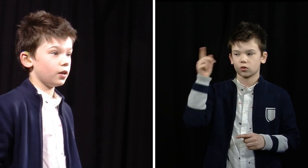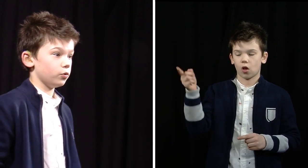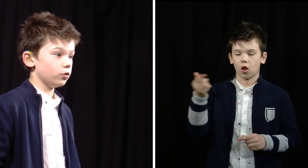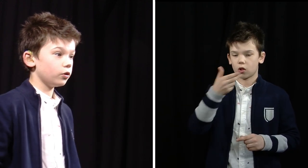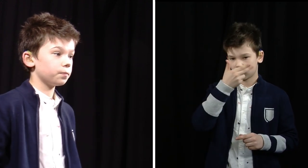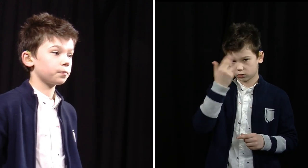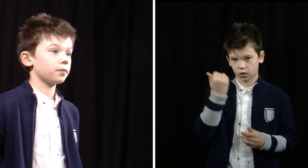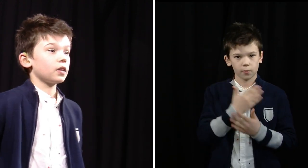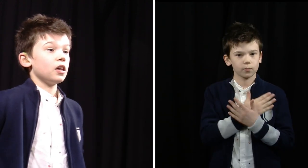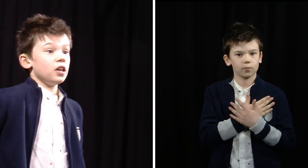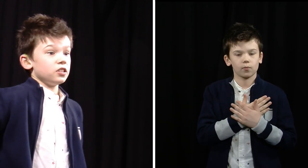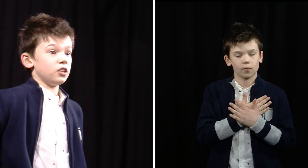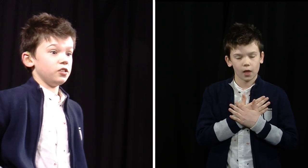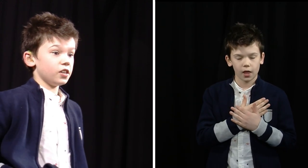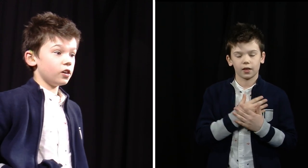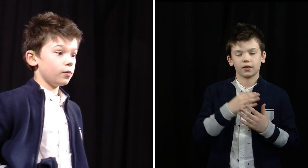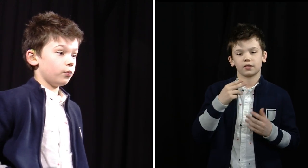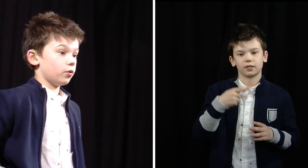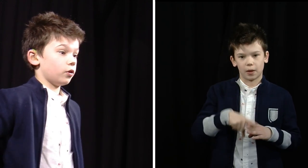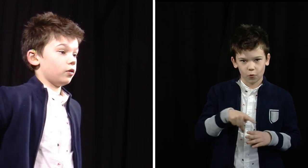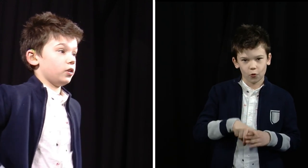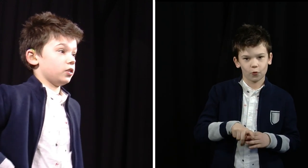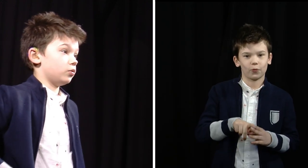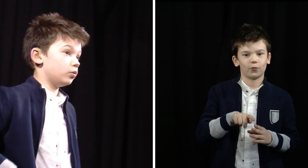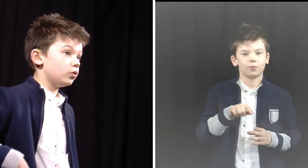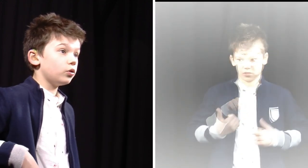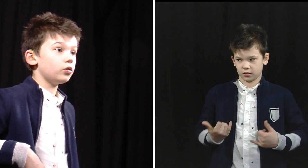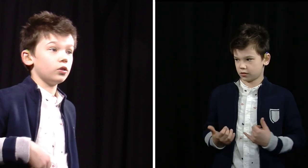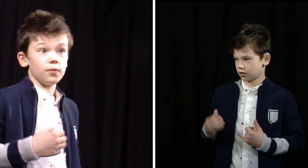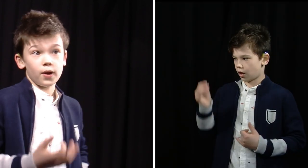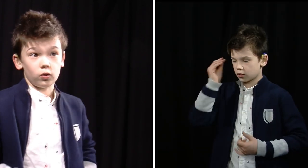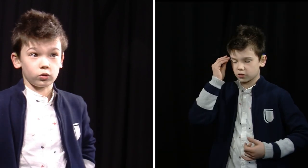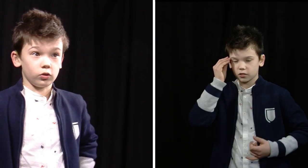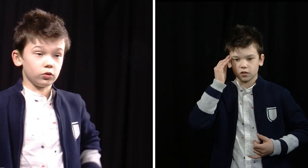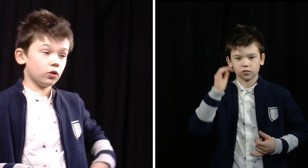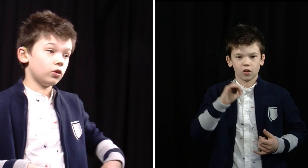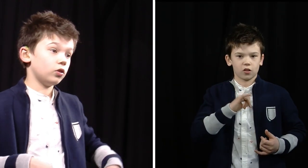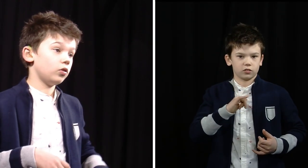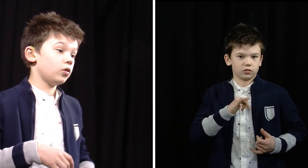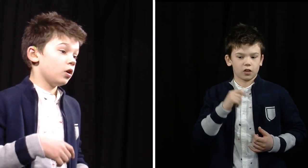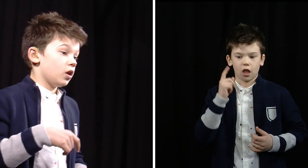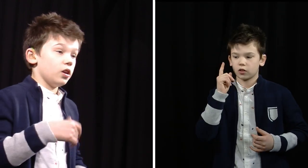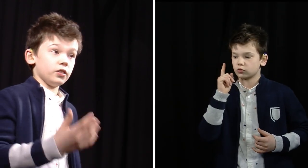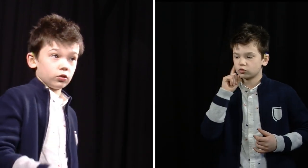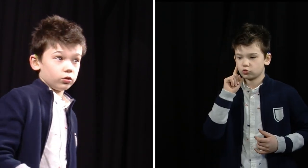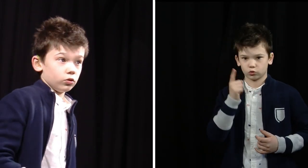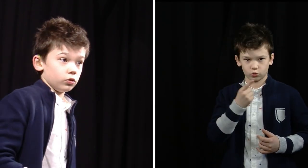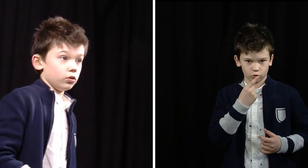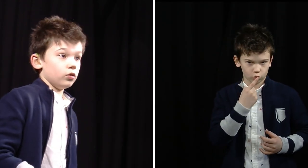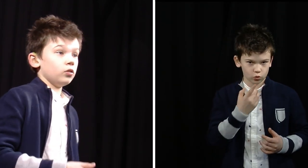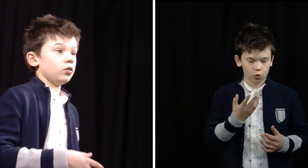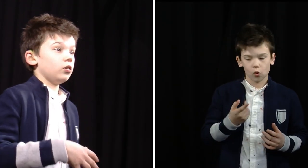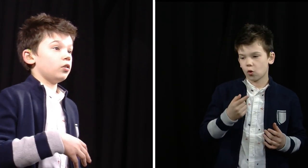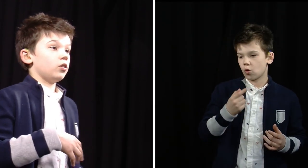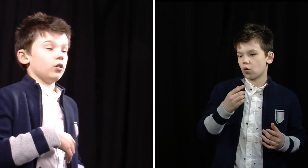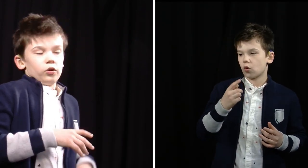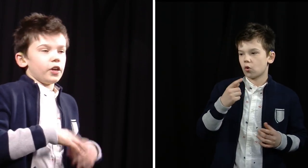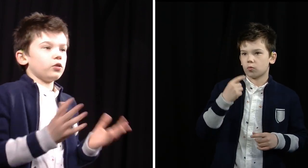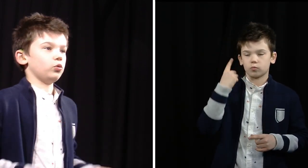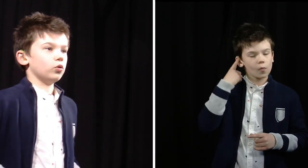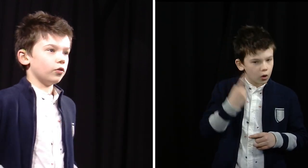-Marie-Namur. C'est une école pour les sourds, les malentendants, les entendants,